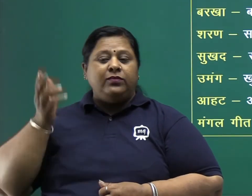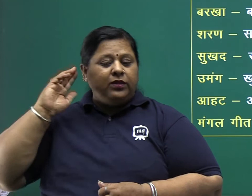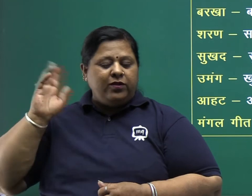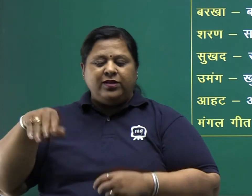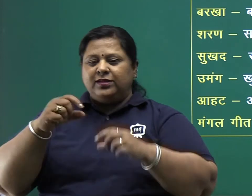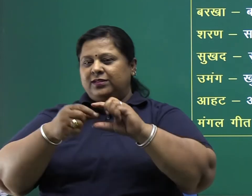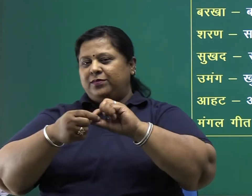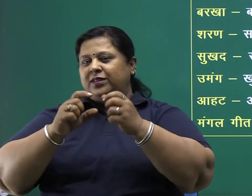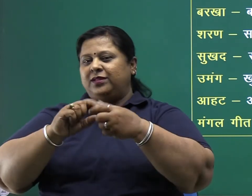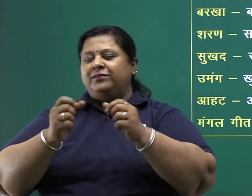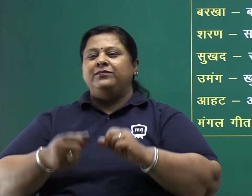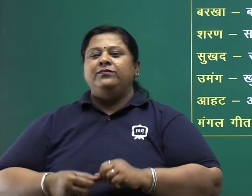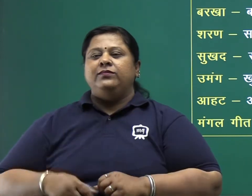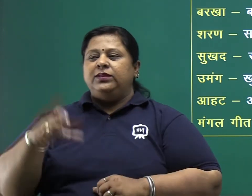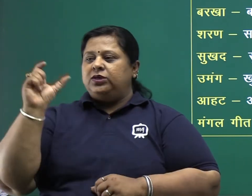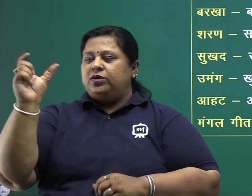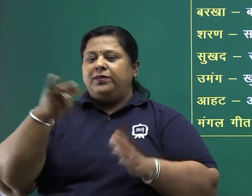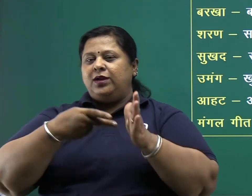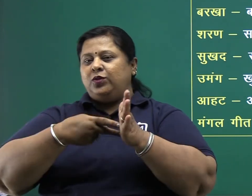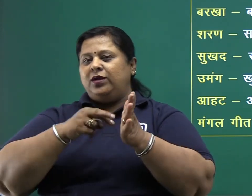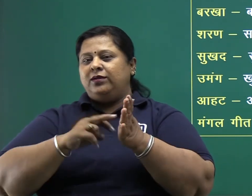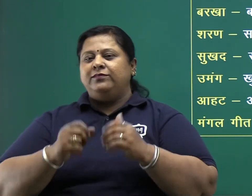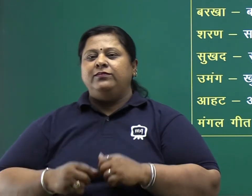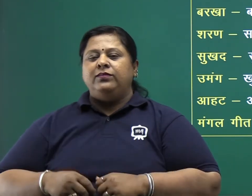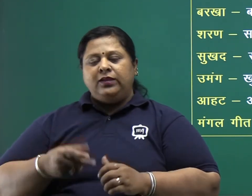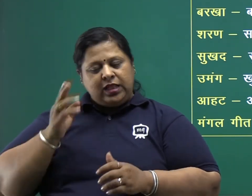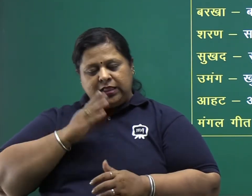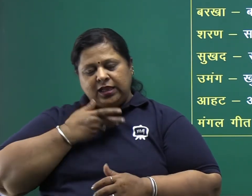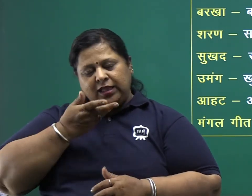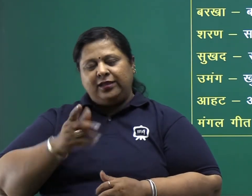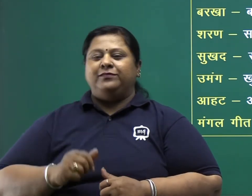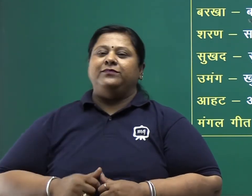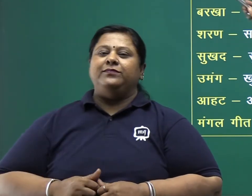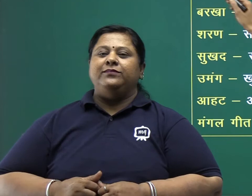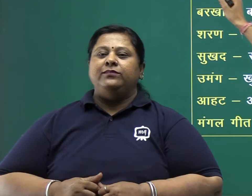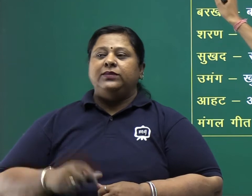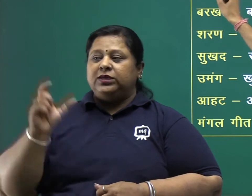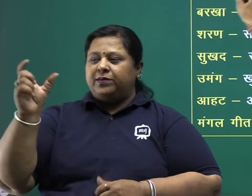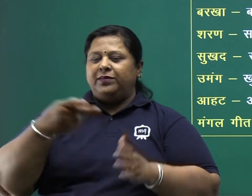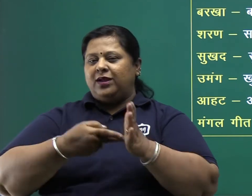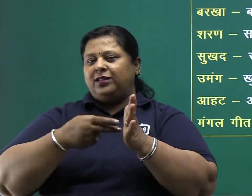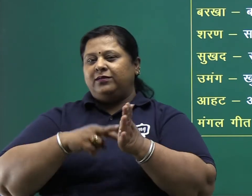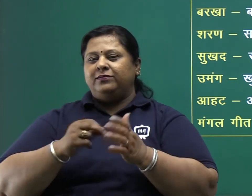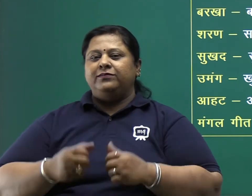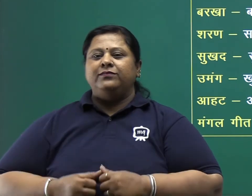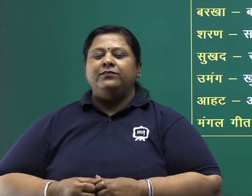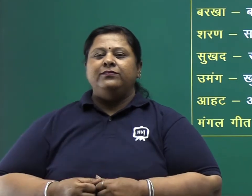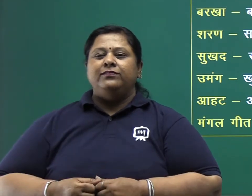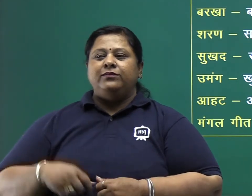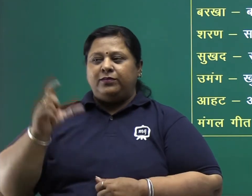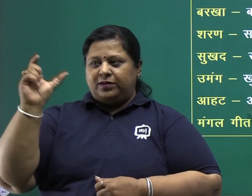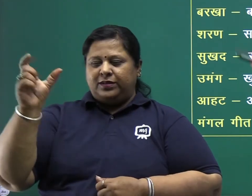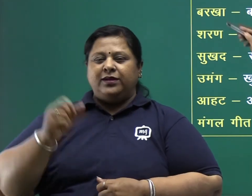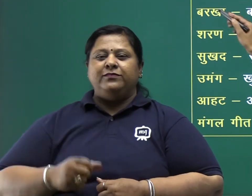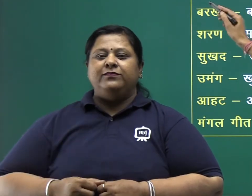से संबंधित शब्दार्थों का अध्ययन करेंगे। शब्दार्थ। शब्द